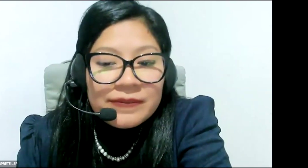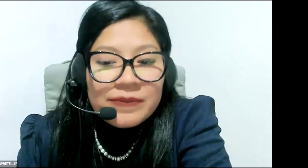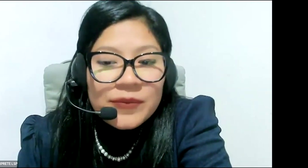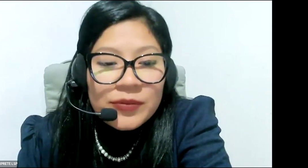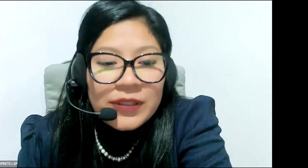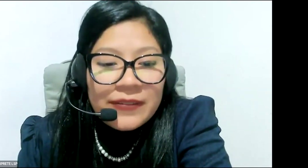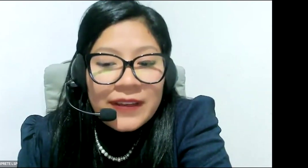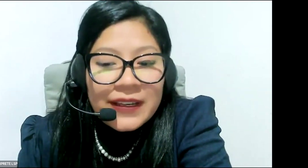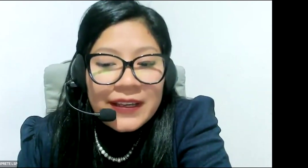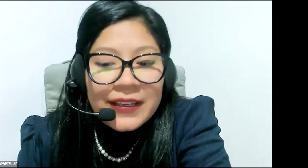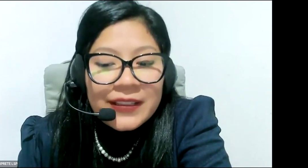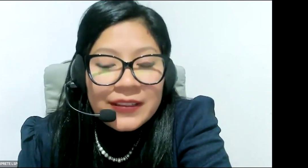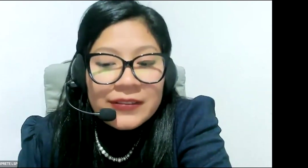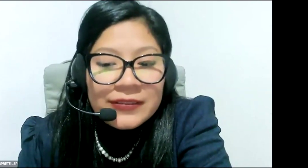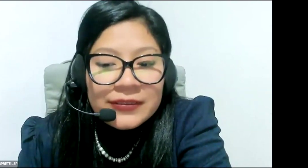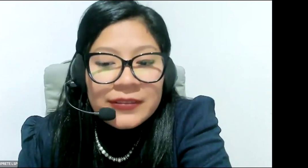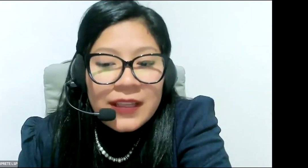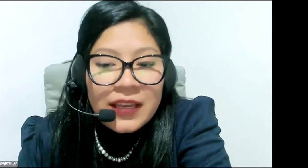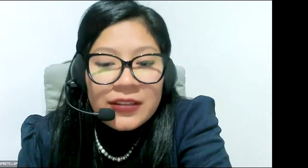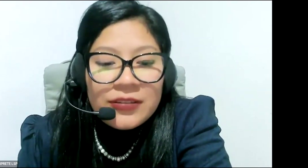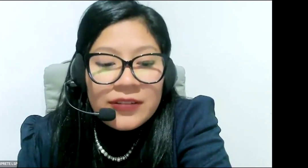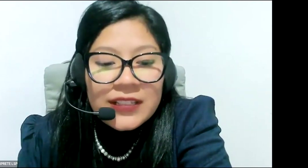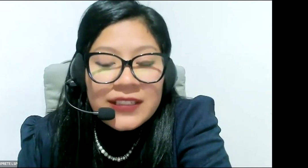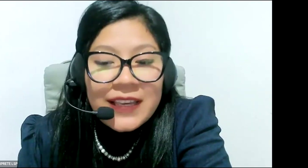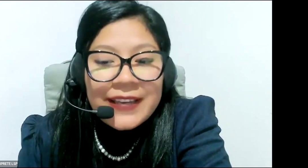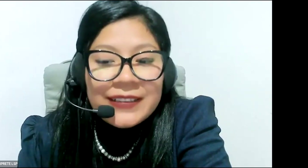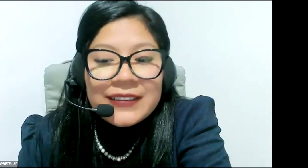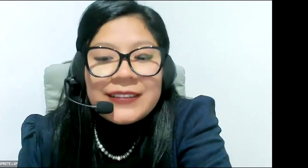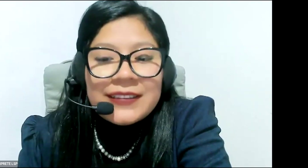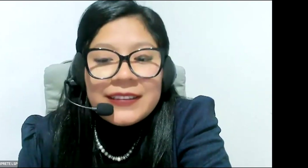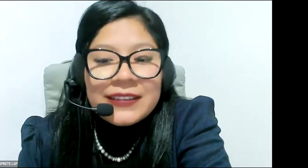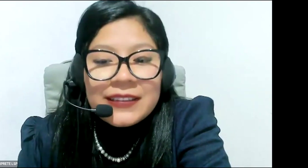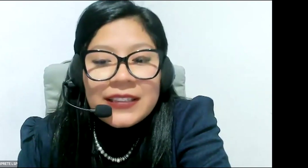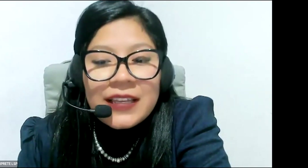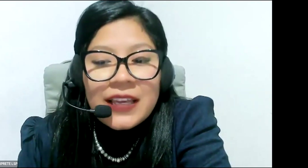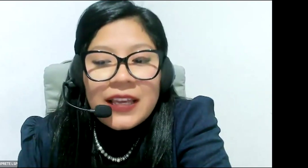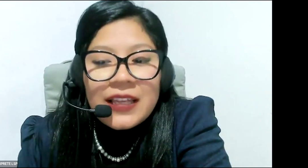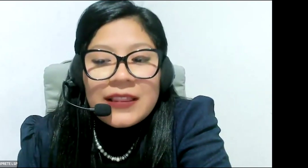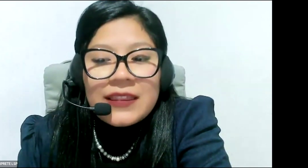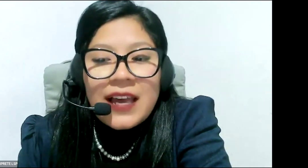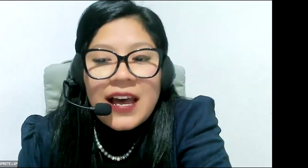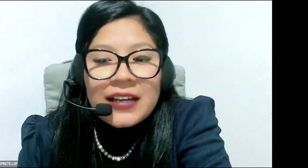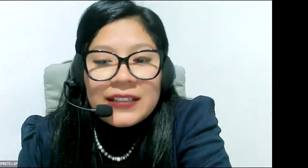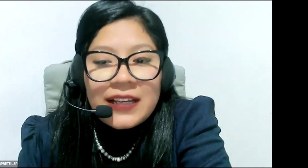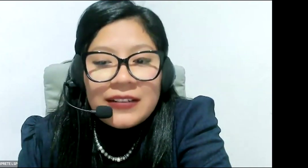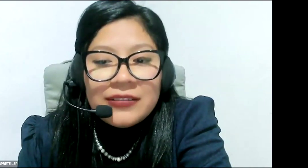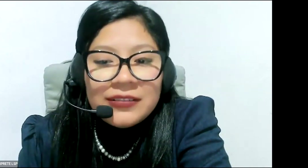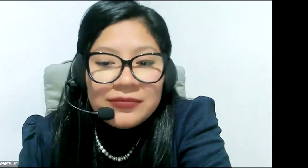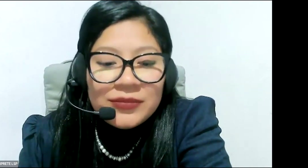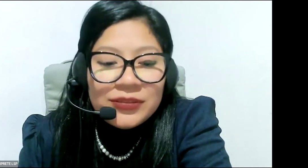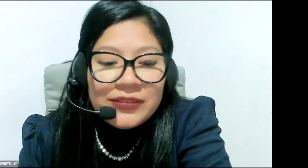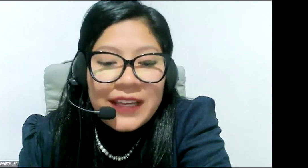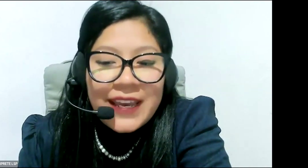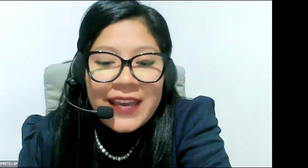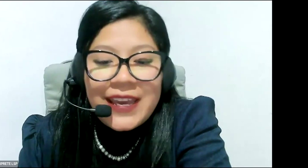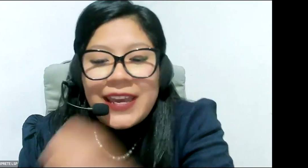Tobías muy bien Yo nací en tacna no